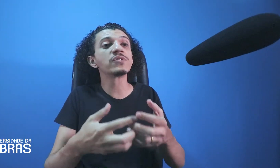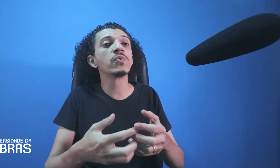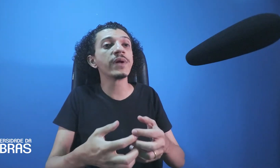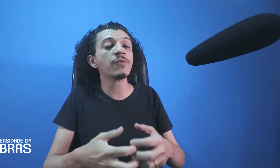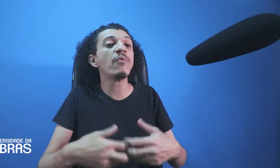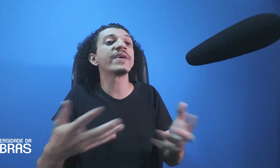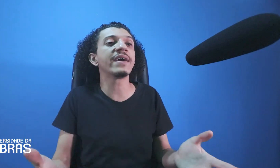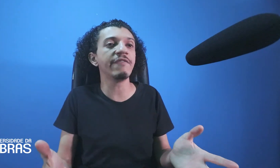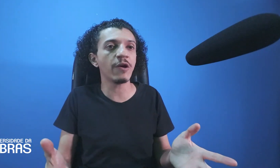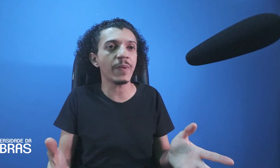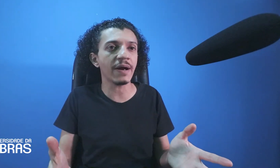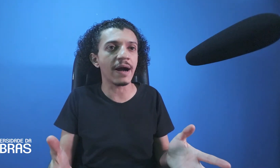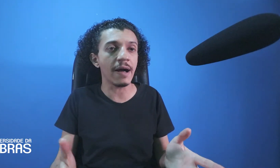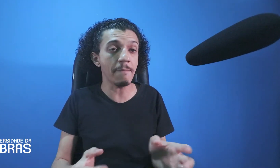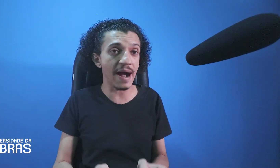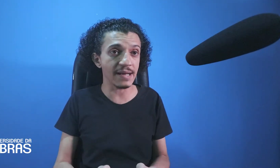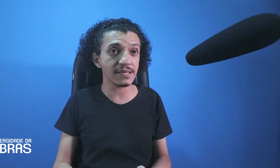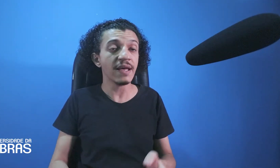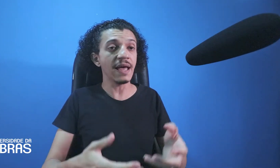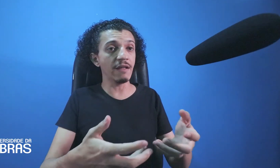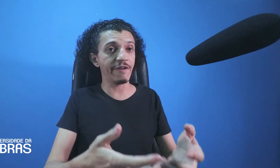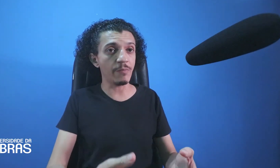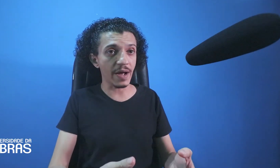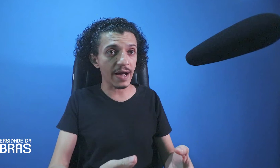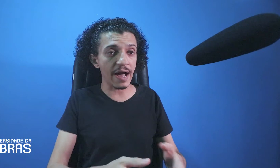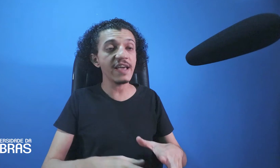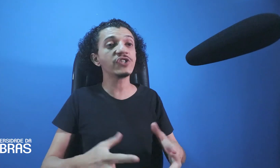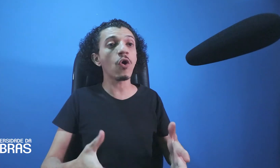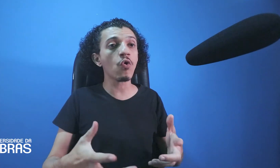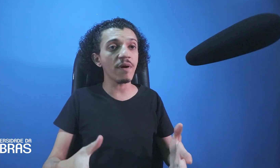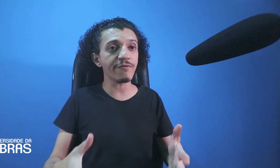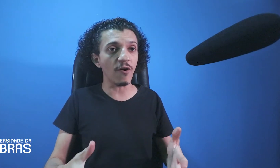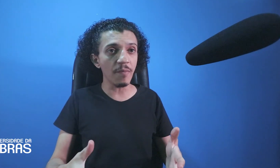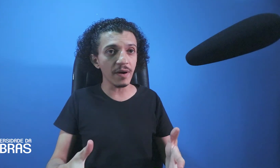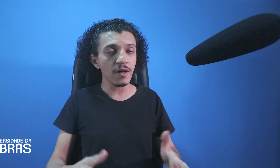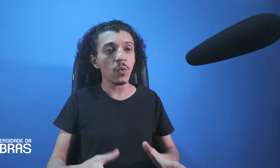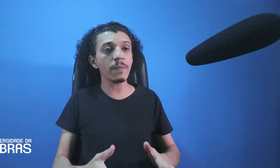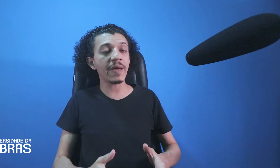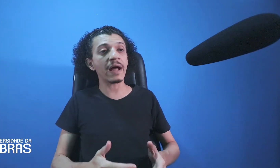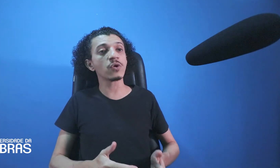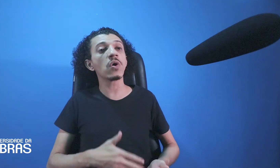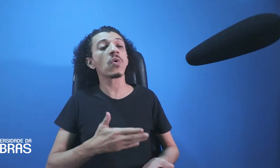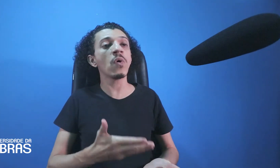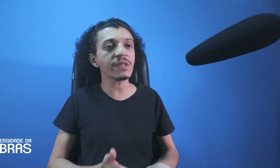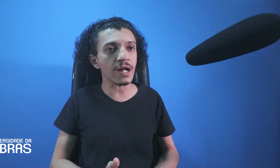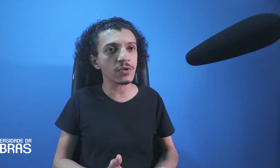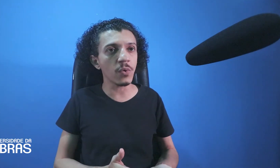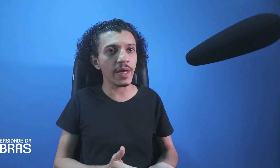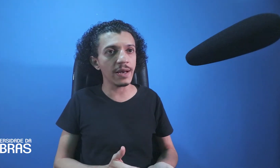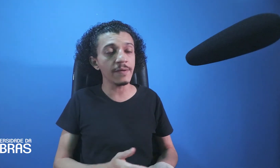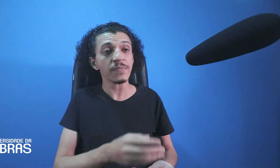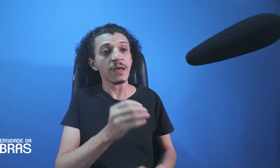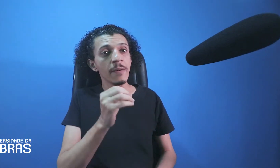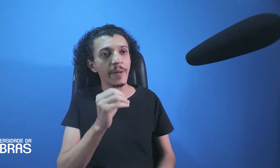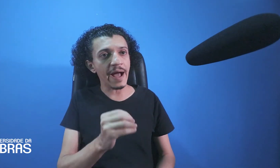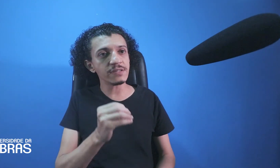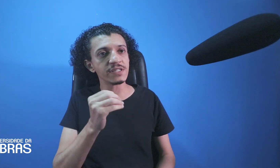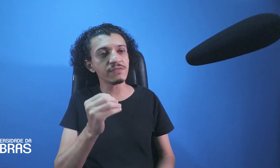obscura do porquê que ele veio para cá. Mas ele veio para cá e, de alguma forma, o imperador contratou ele para desenvolver